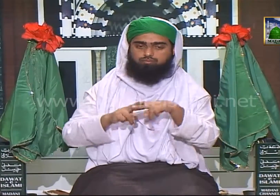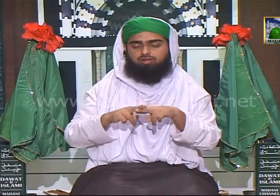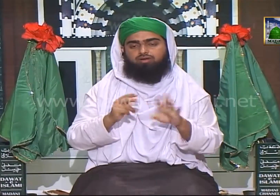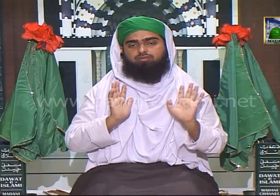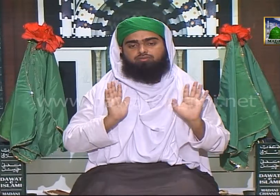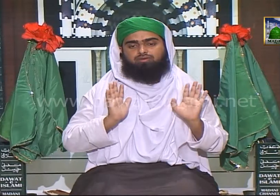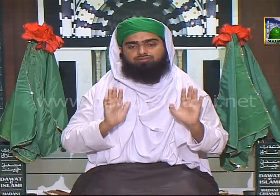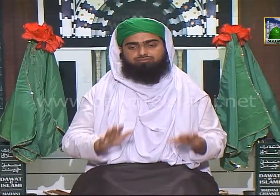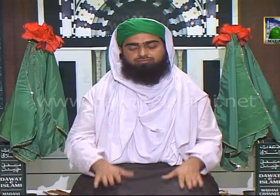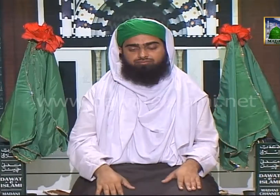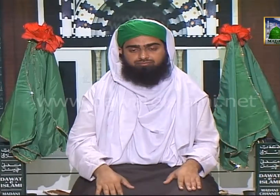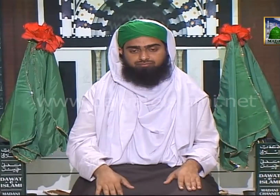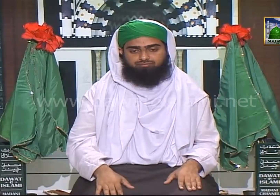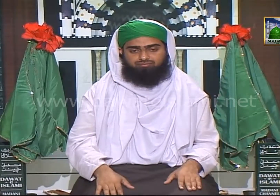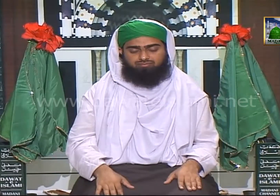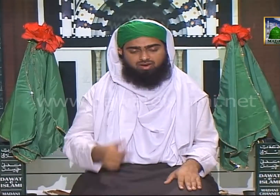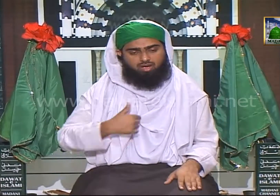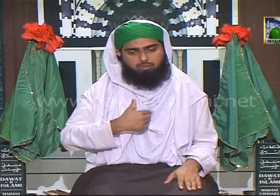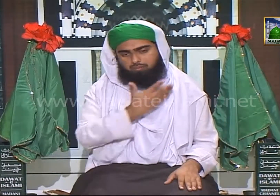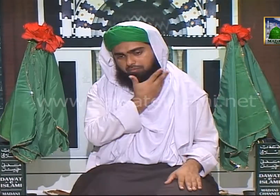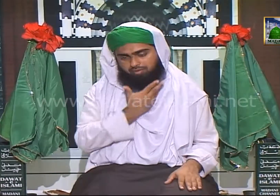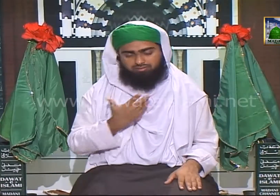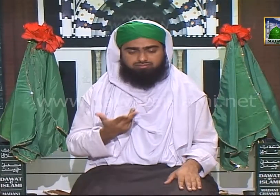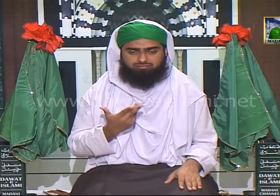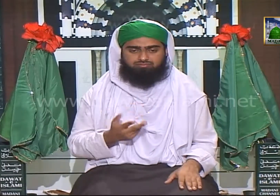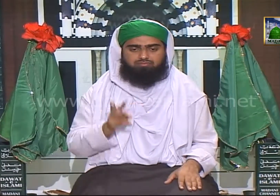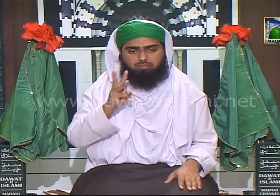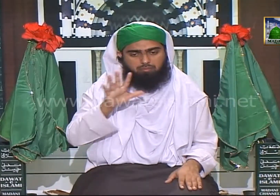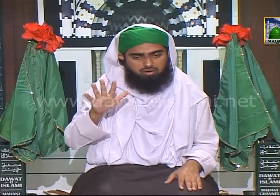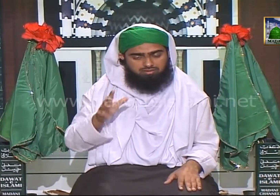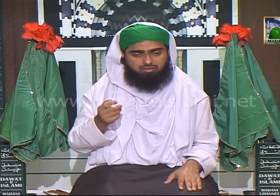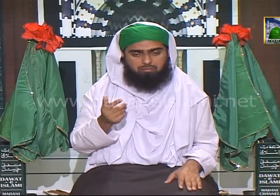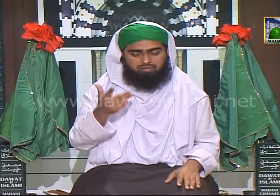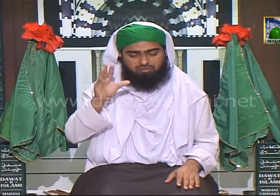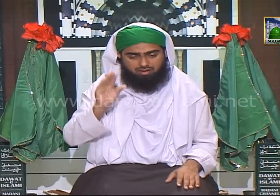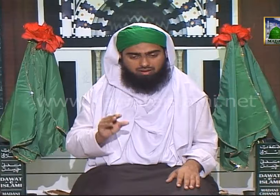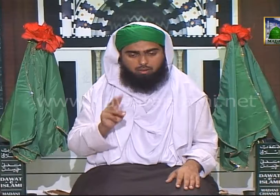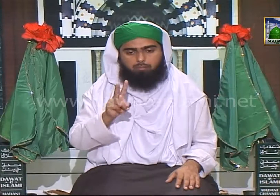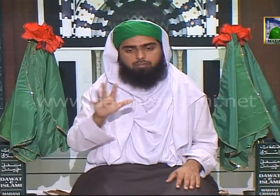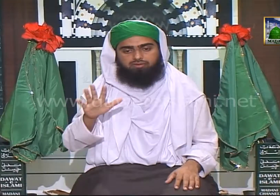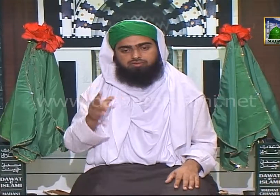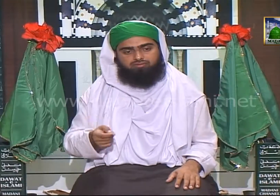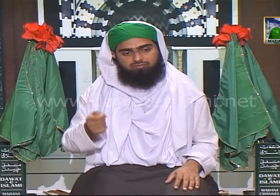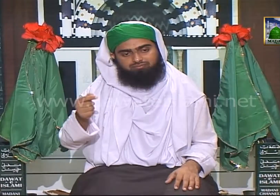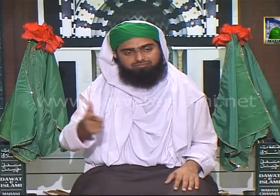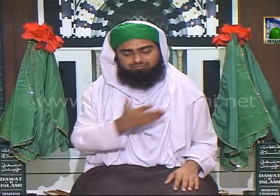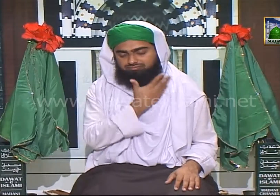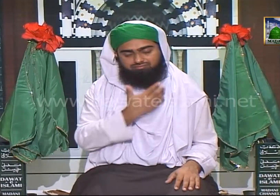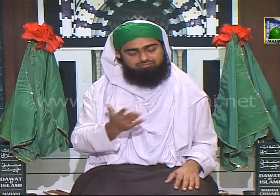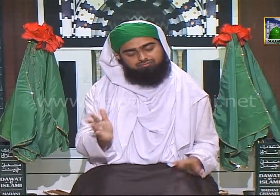اب چیک کرنے کی ضرورت نہیں کہ چیک کیا ہوا لٹک رہا۔ اب وہ اپنی مرضی سے 35 کے آپ سے 25 لے لے، اس کی مرضی ہے۔ تو